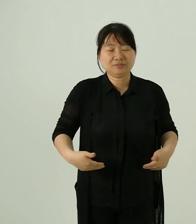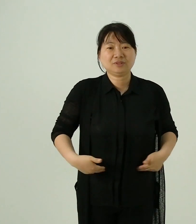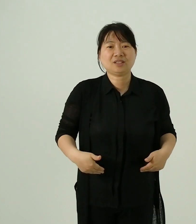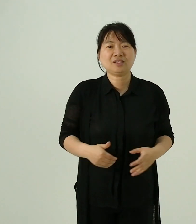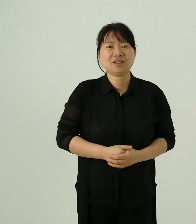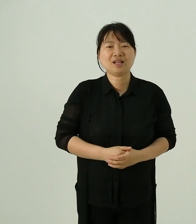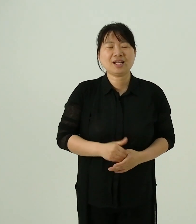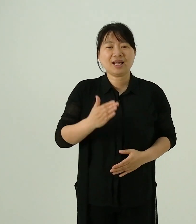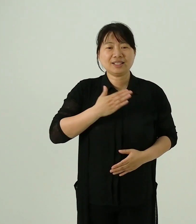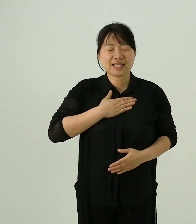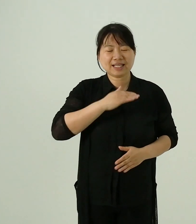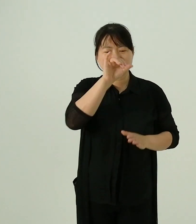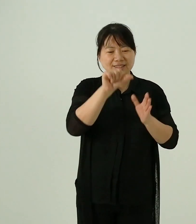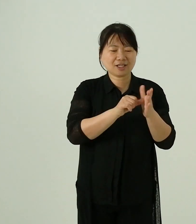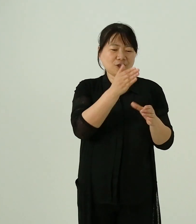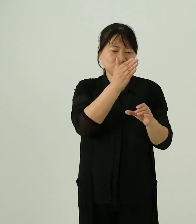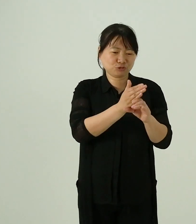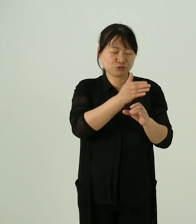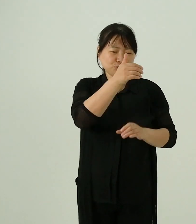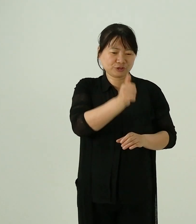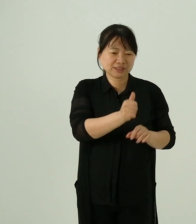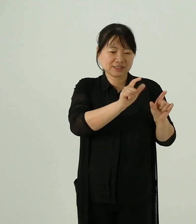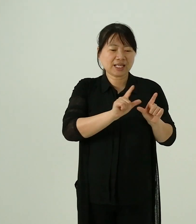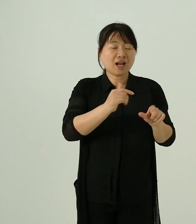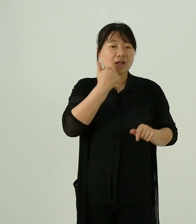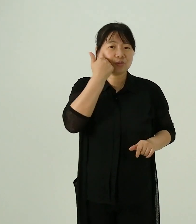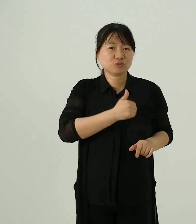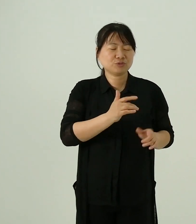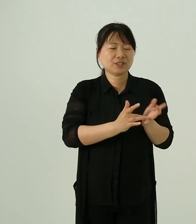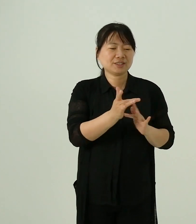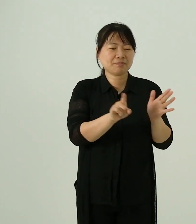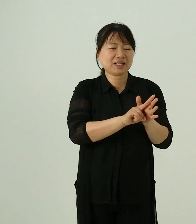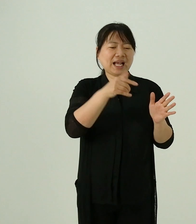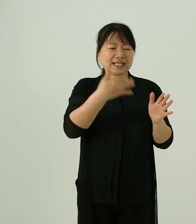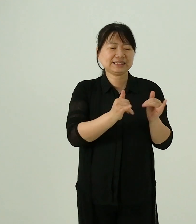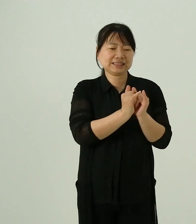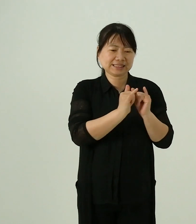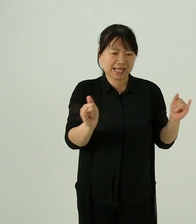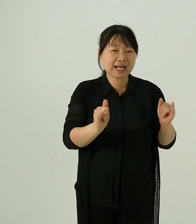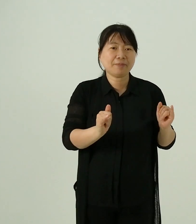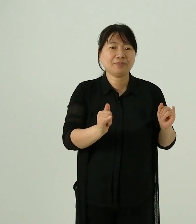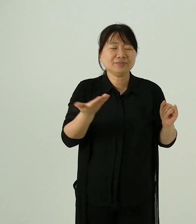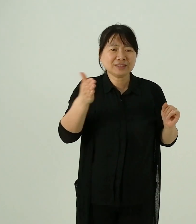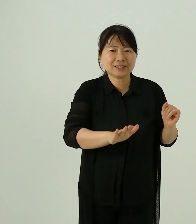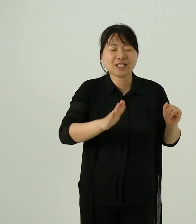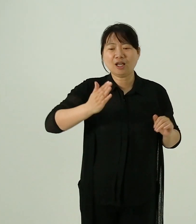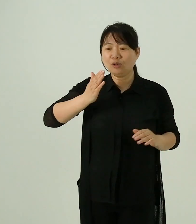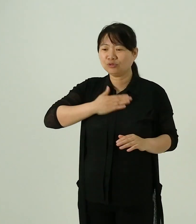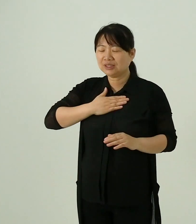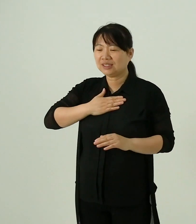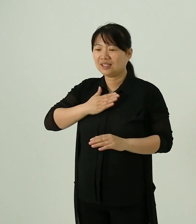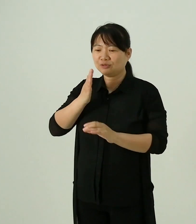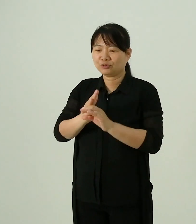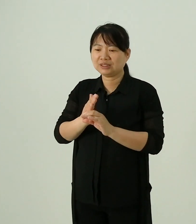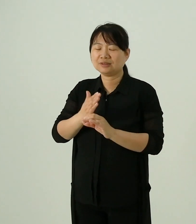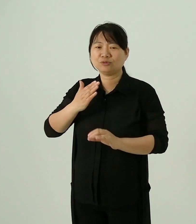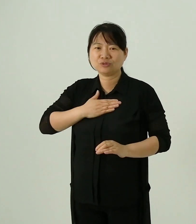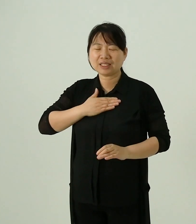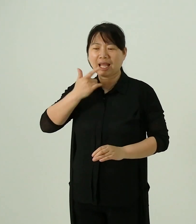자기 인생의 주인이 되어 사는 사람들이 이방인이에요. 그런데 우리에겐 누가 아버지세요?